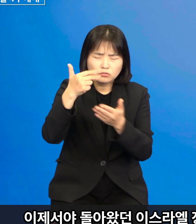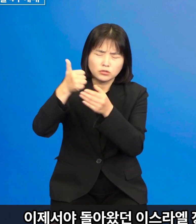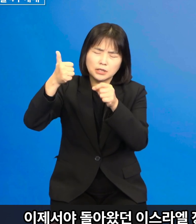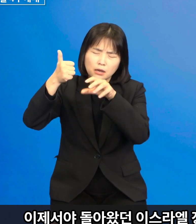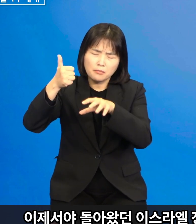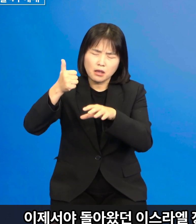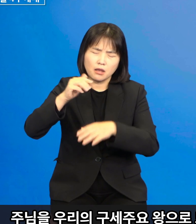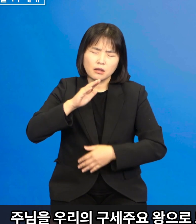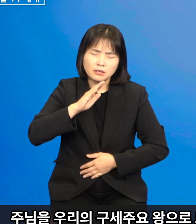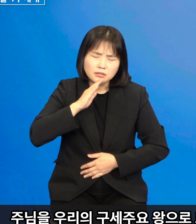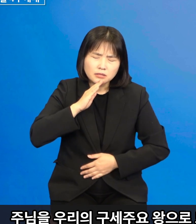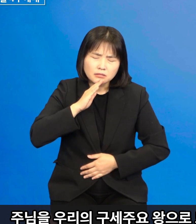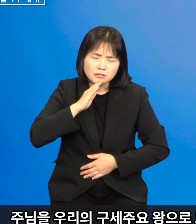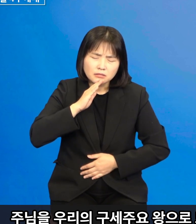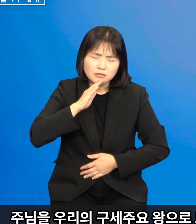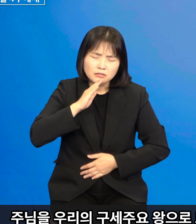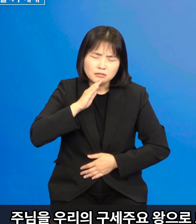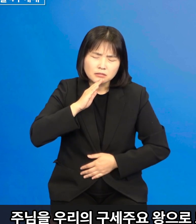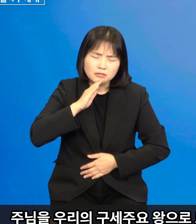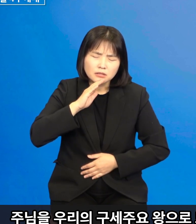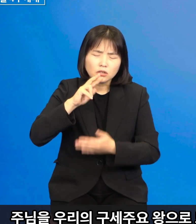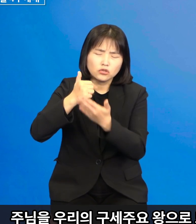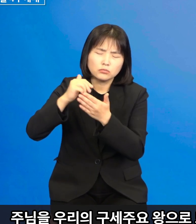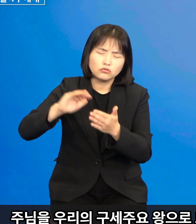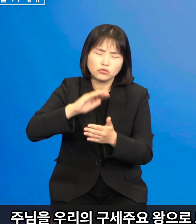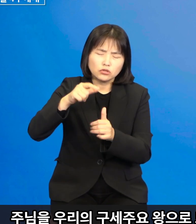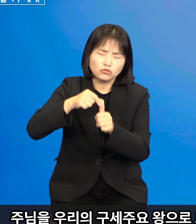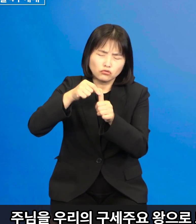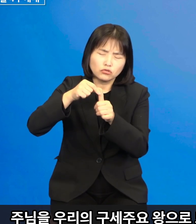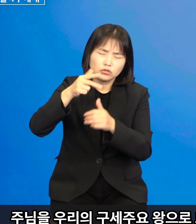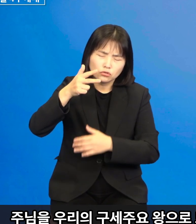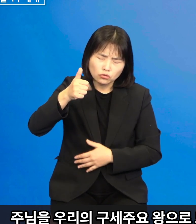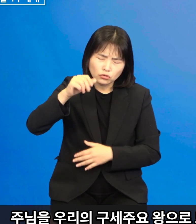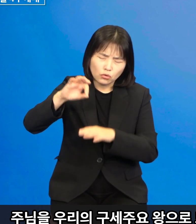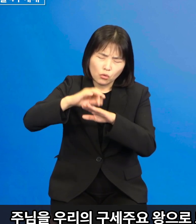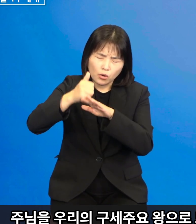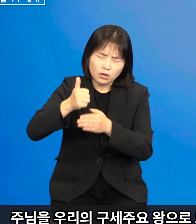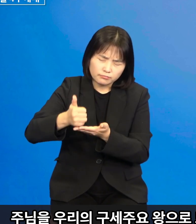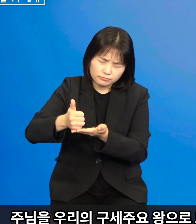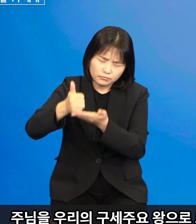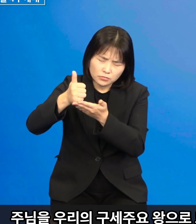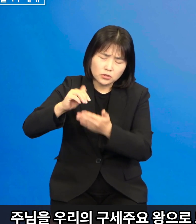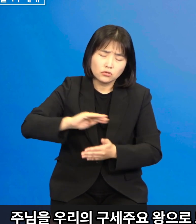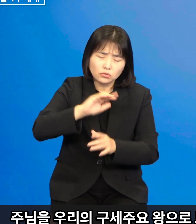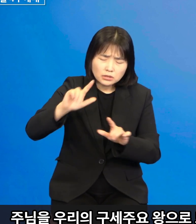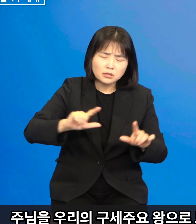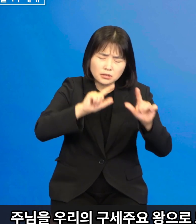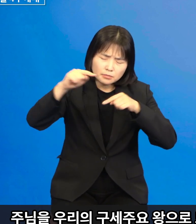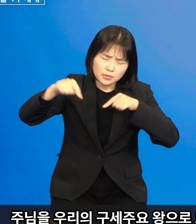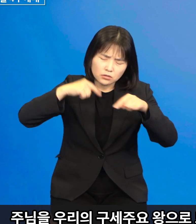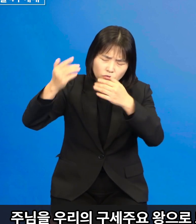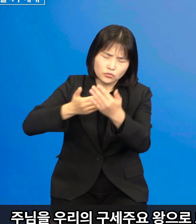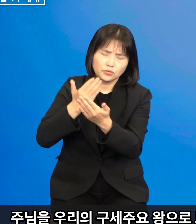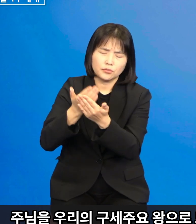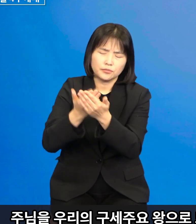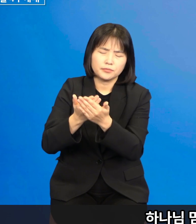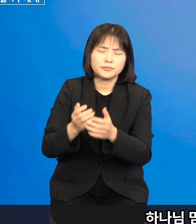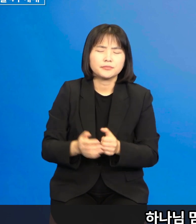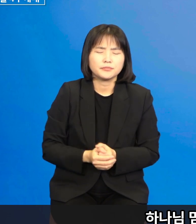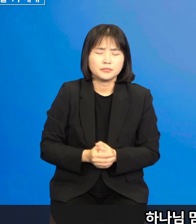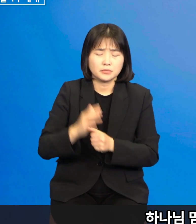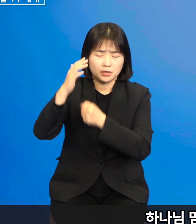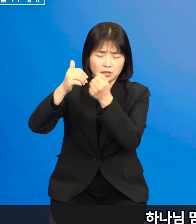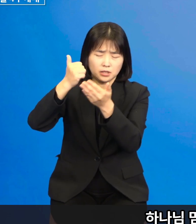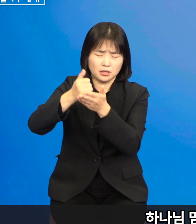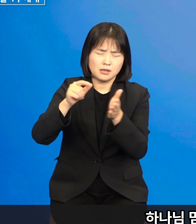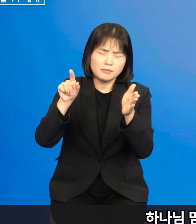진정 나와 주님을 우리의 구세주요 왕으로 모시오니 우리 삶을 다스려 주시옵소서.